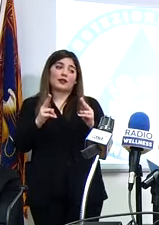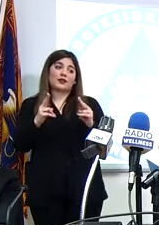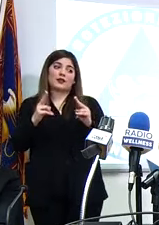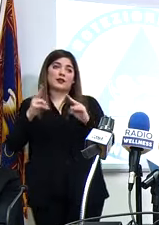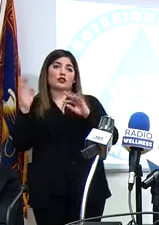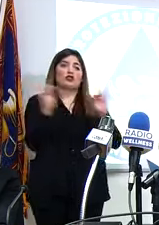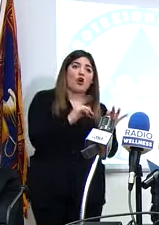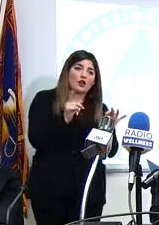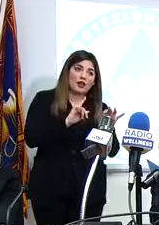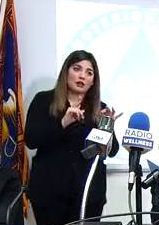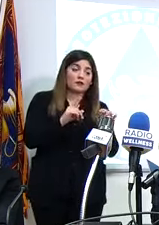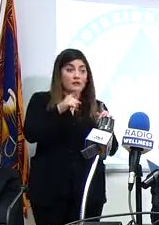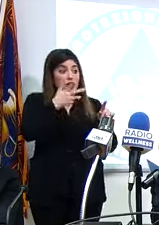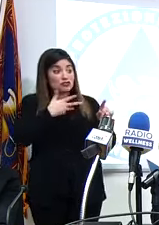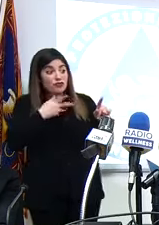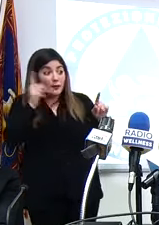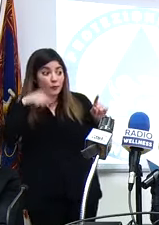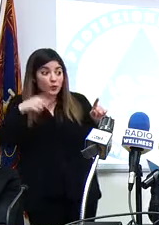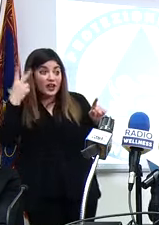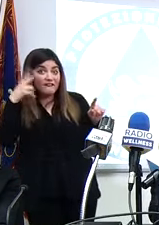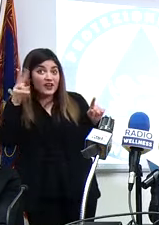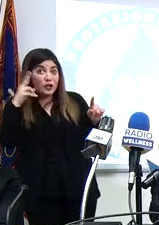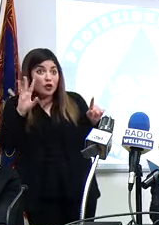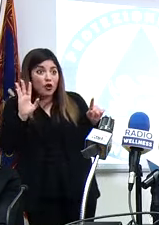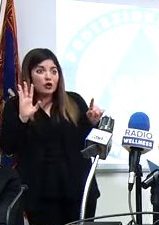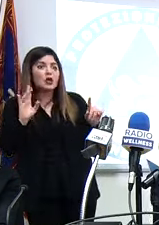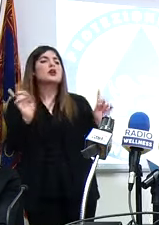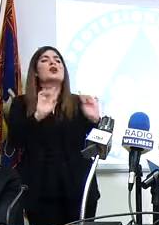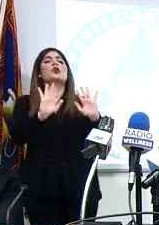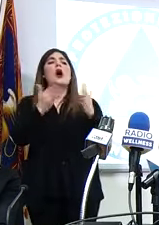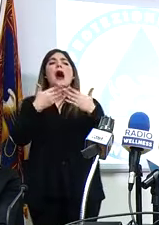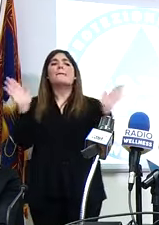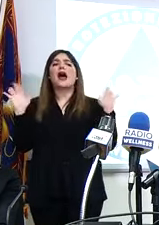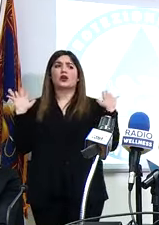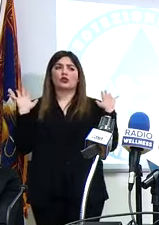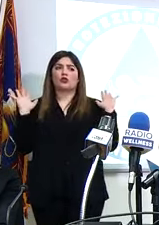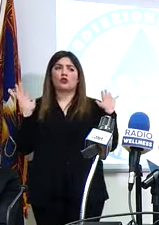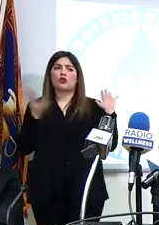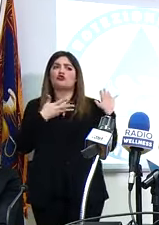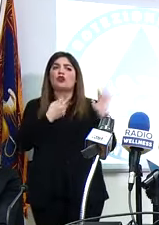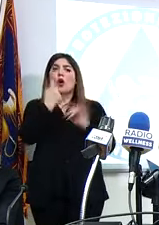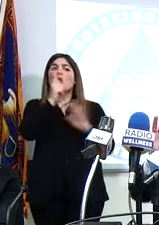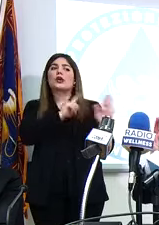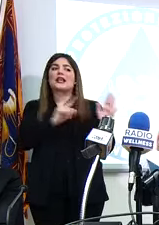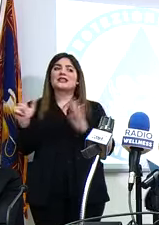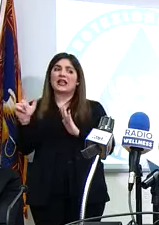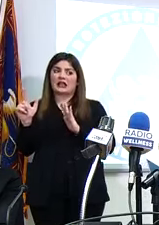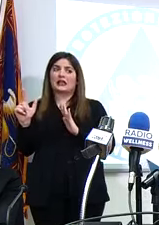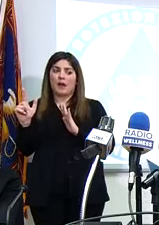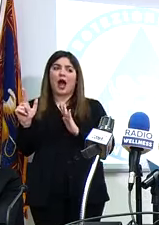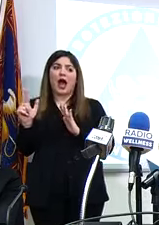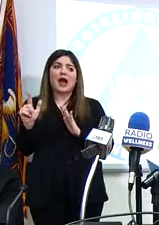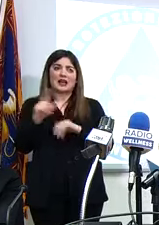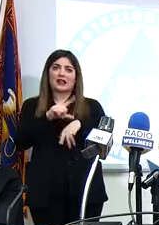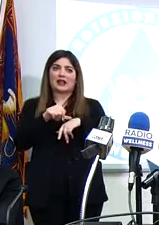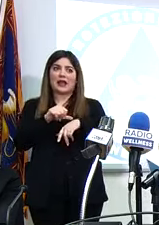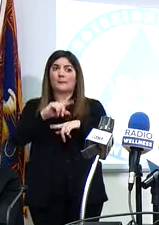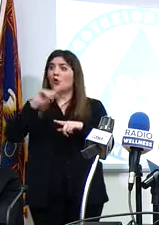questo progetto di ricerca sugli anticorpi monoclonali? No, è aperto, ha una settimana di tempo per applicare, tutti possono applicare. Cioè, il Veneto c'è